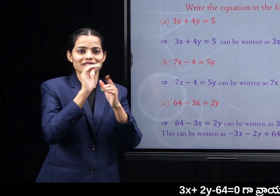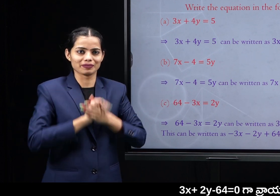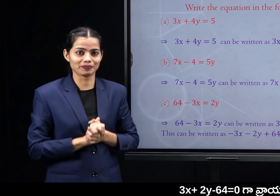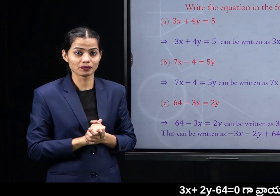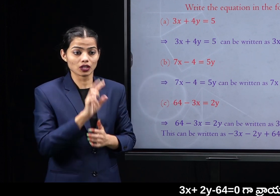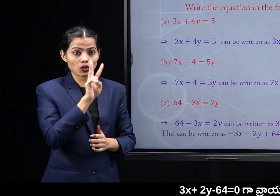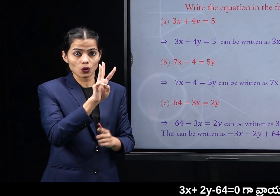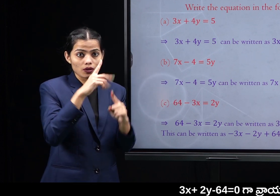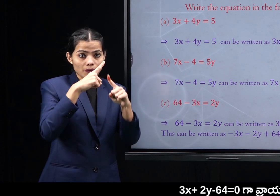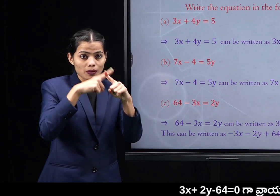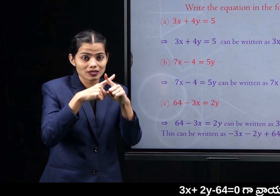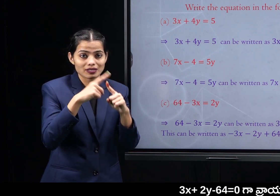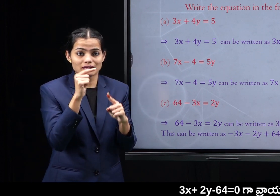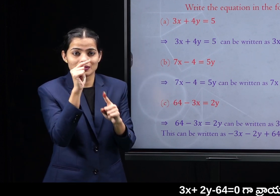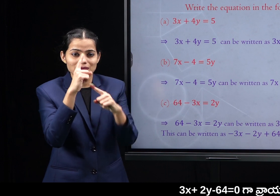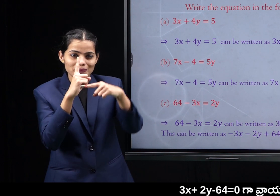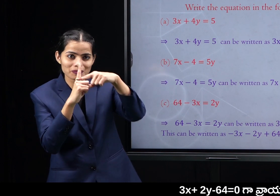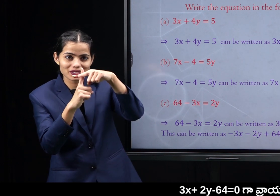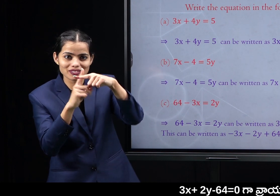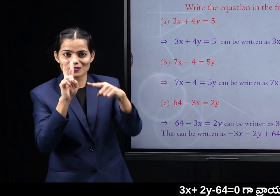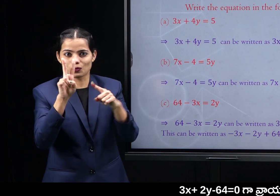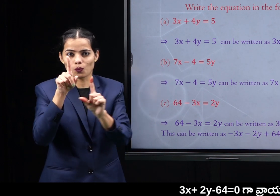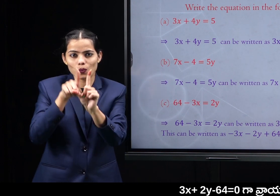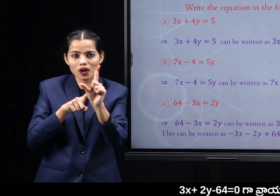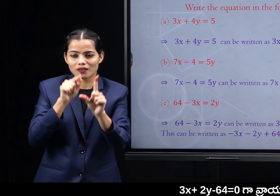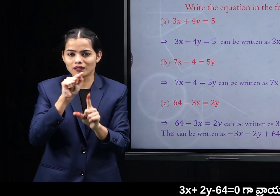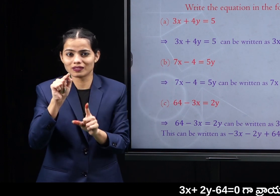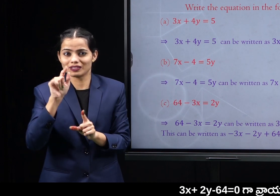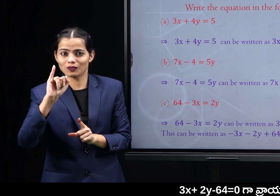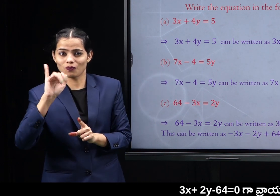3x ప్లస్ 2y మైనస్ 64 ఈజ్ ఈక్వల్ టు 0గా రాయొచ్చు.